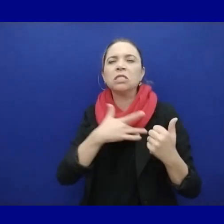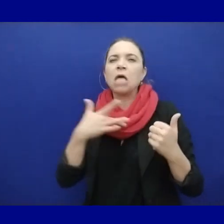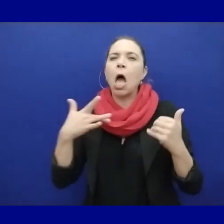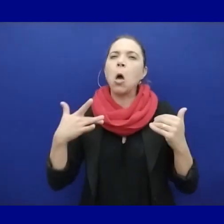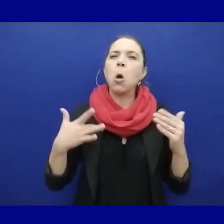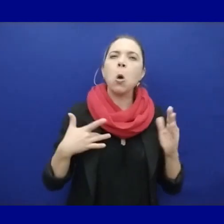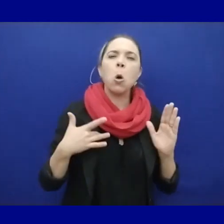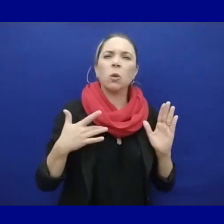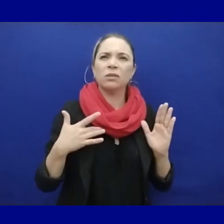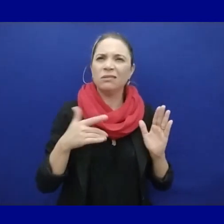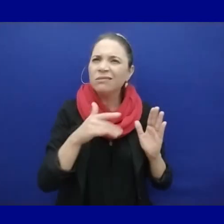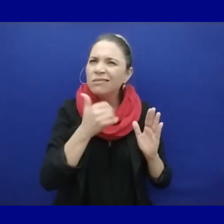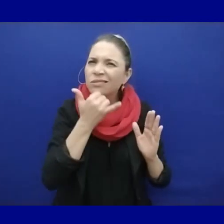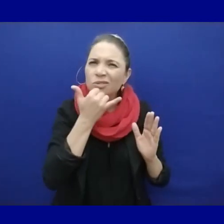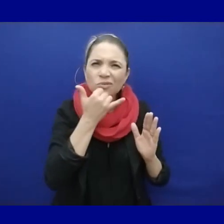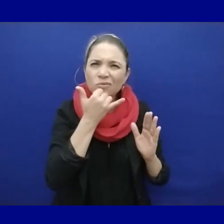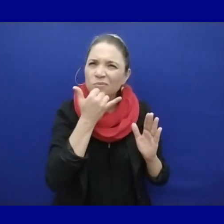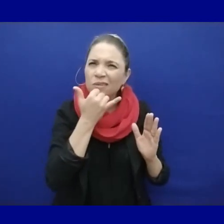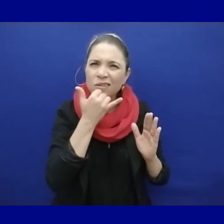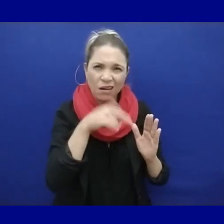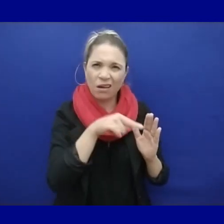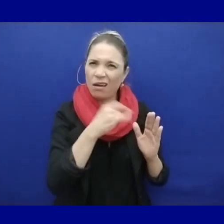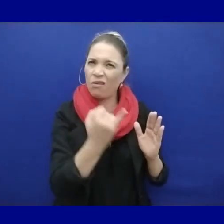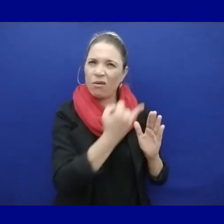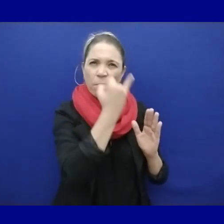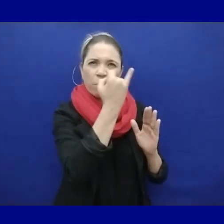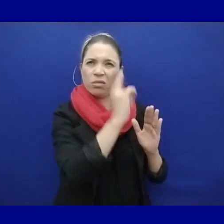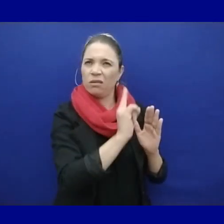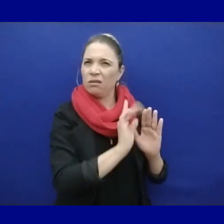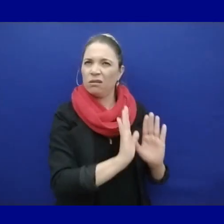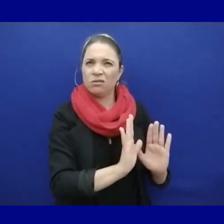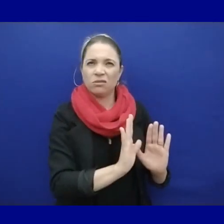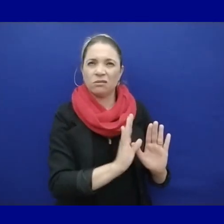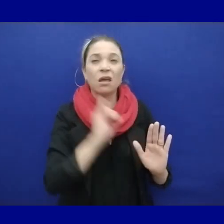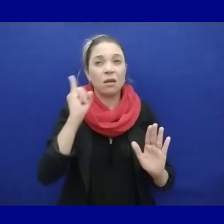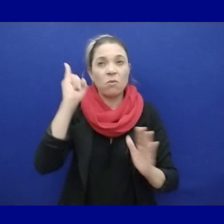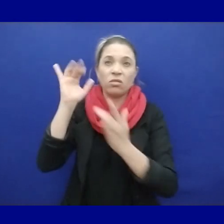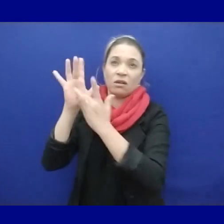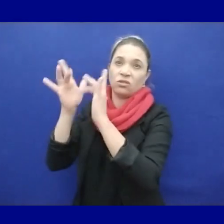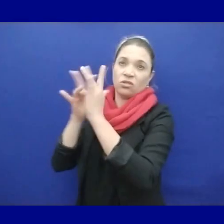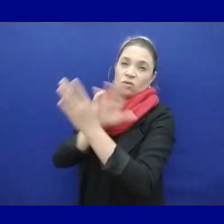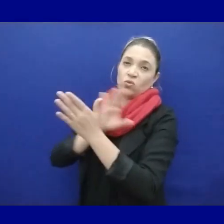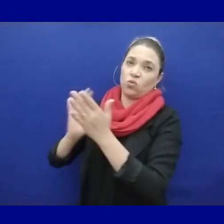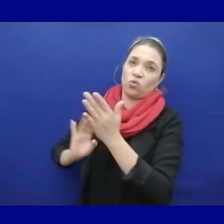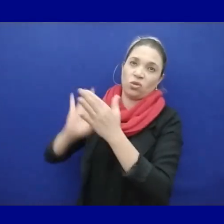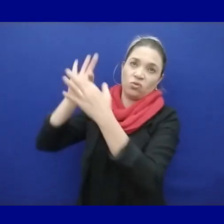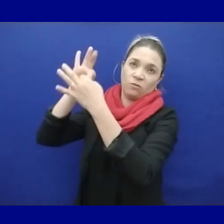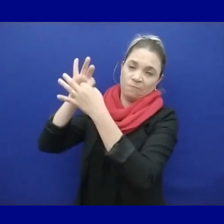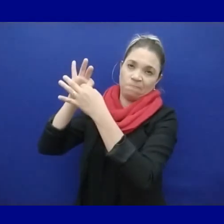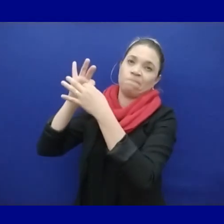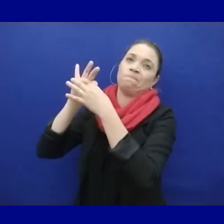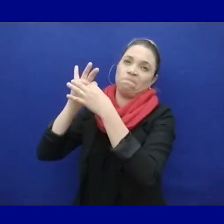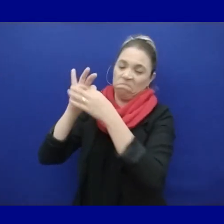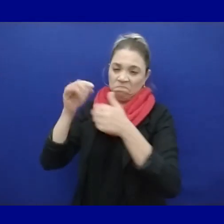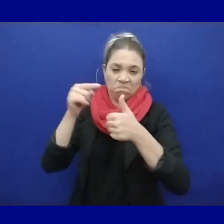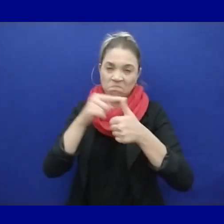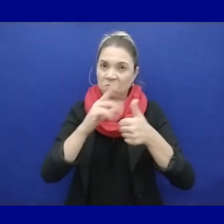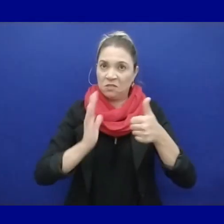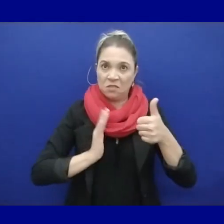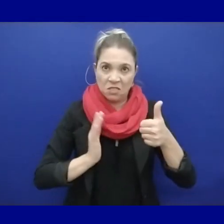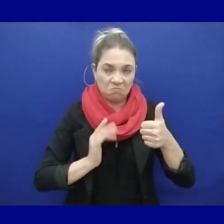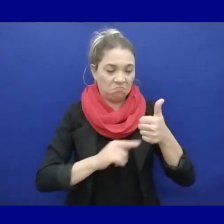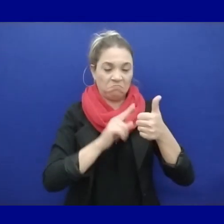saúde. Nada disso substitui Cristo. Se qualquer elemento desses que eu